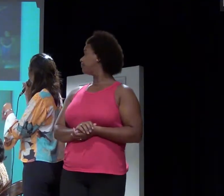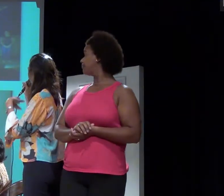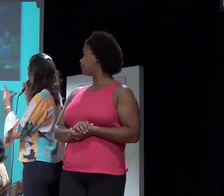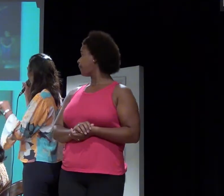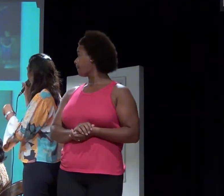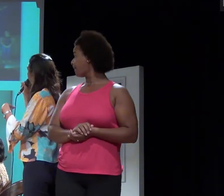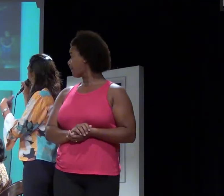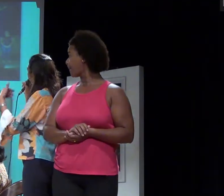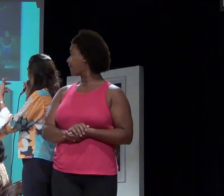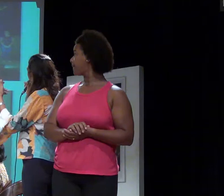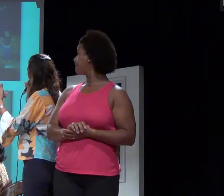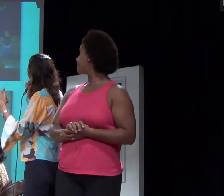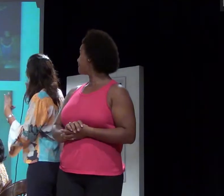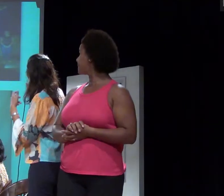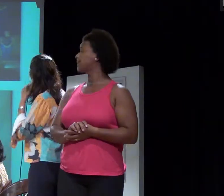Aqui é só